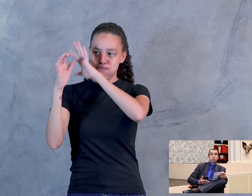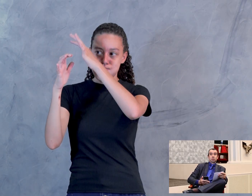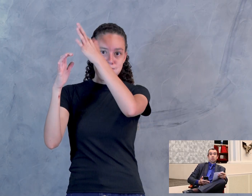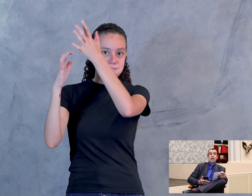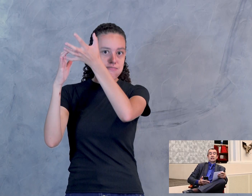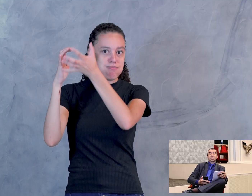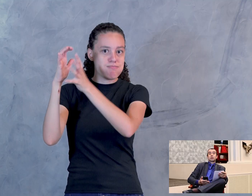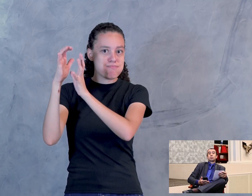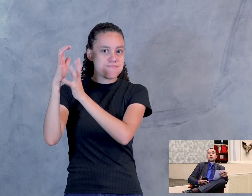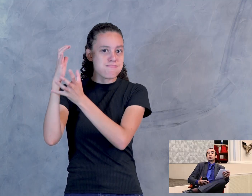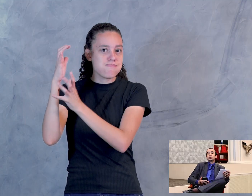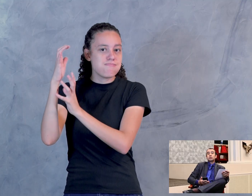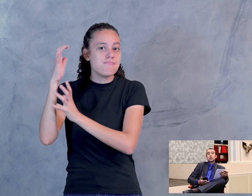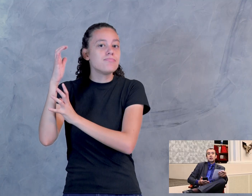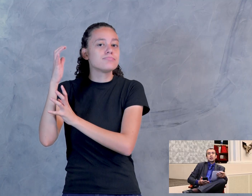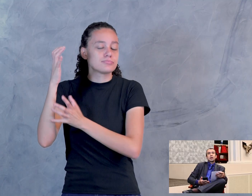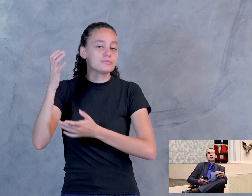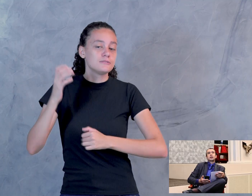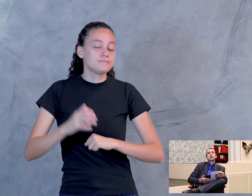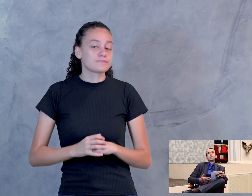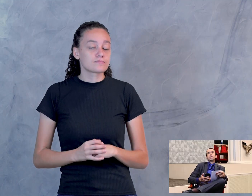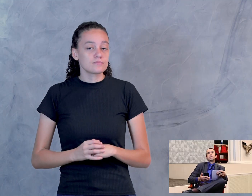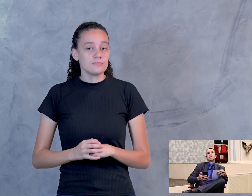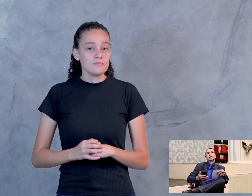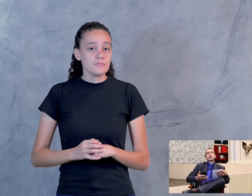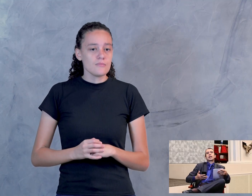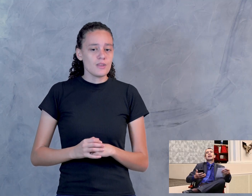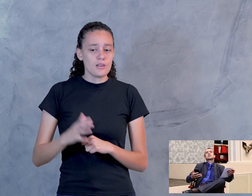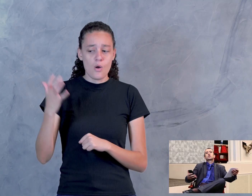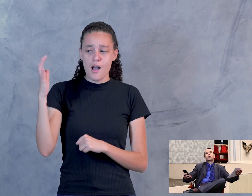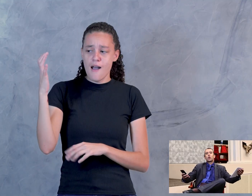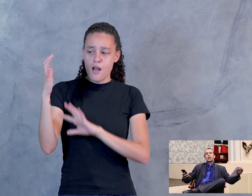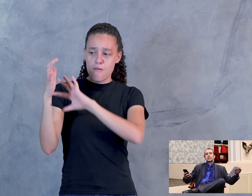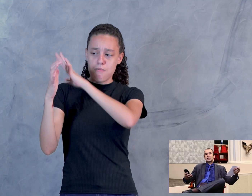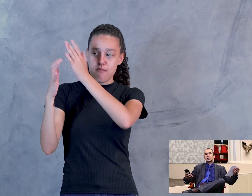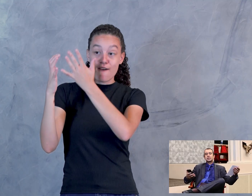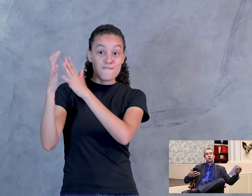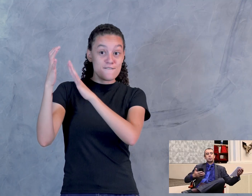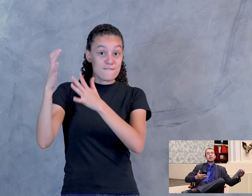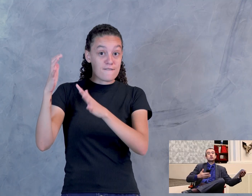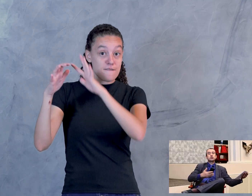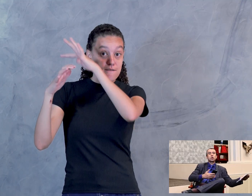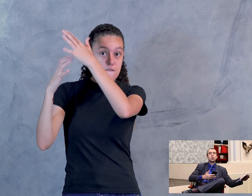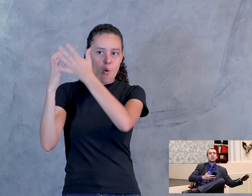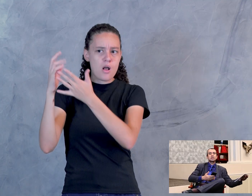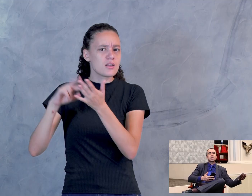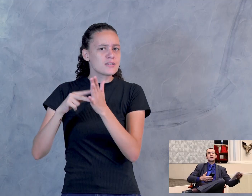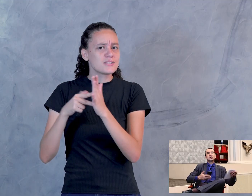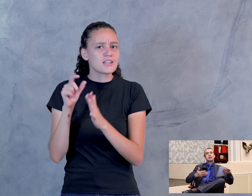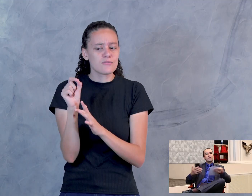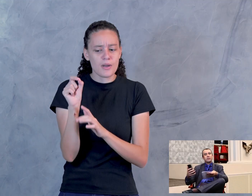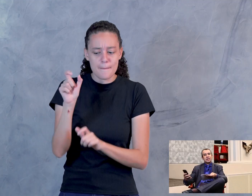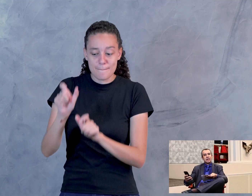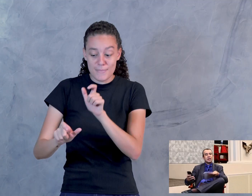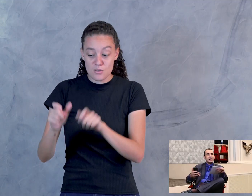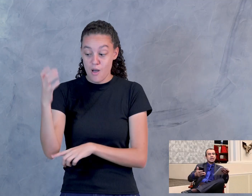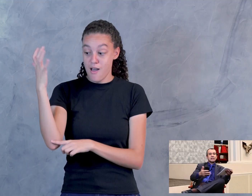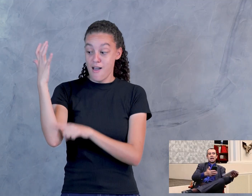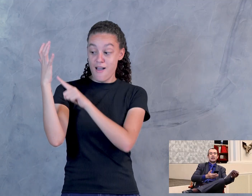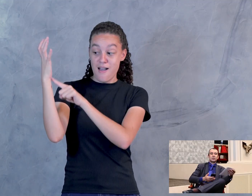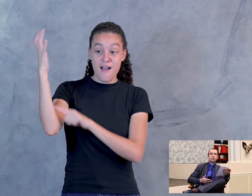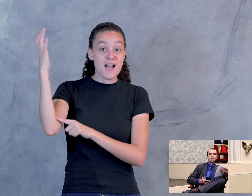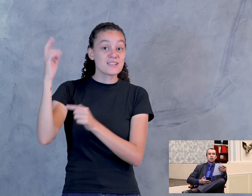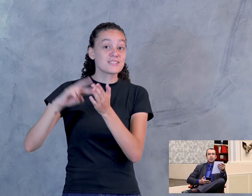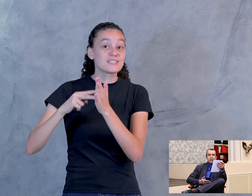folhas, nascem brotos, e aquelas folhas ali são pessoas, e a figueira